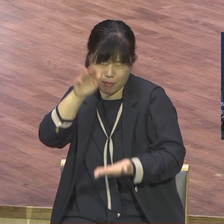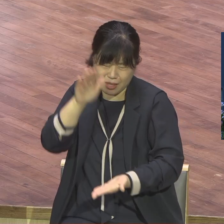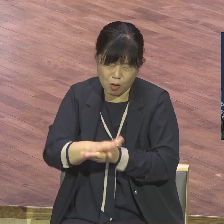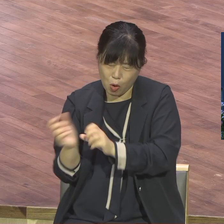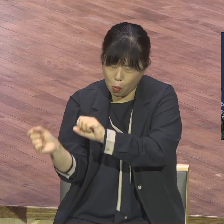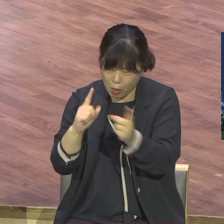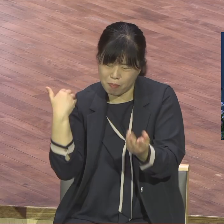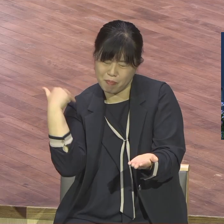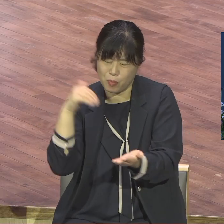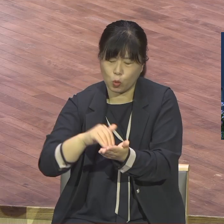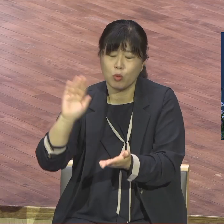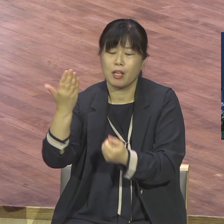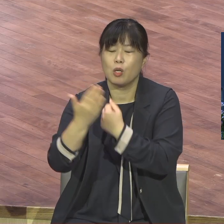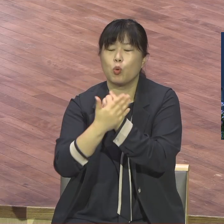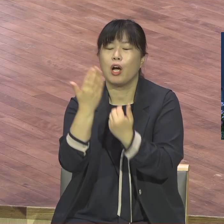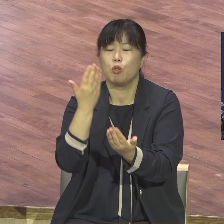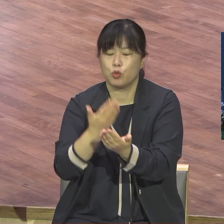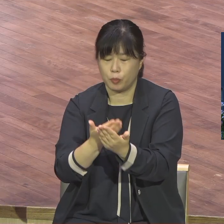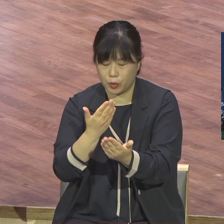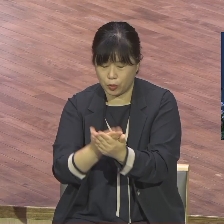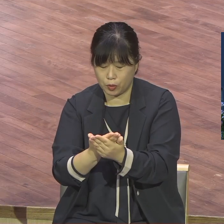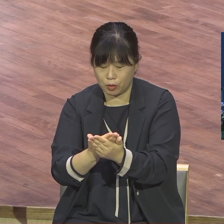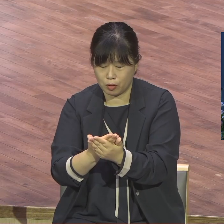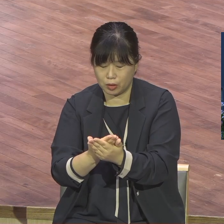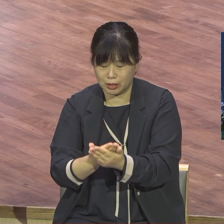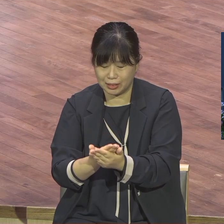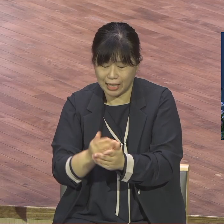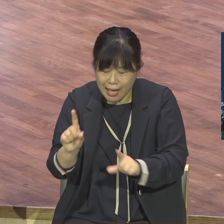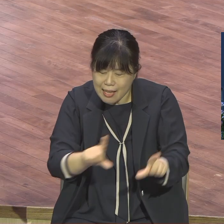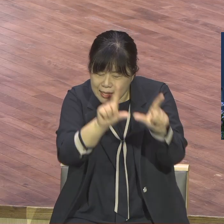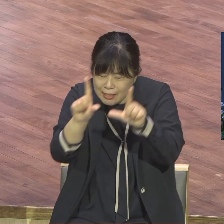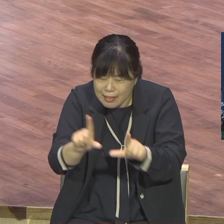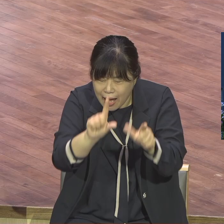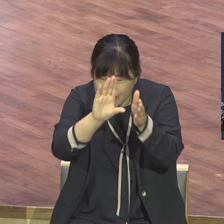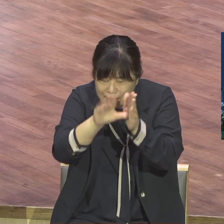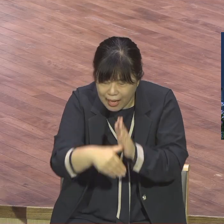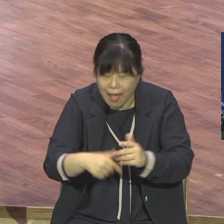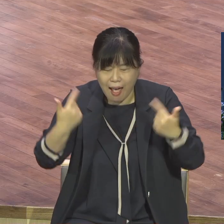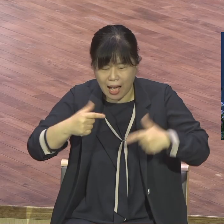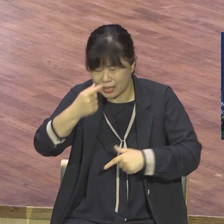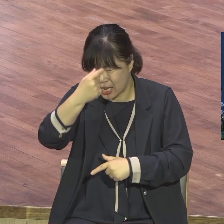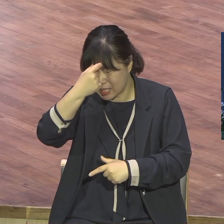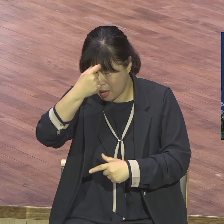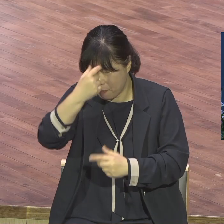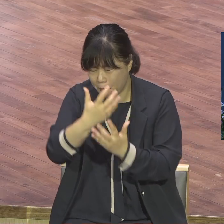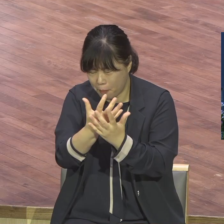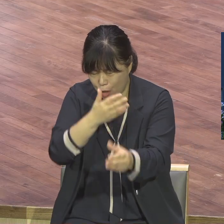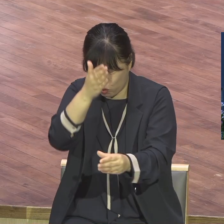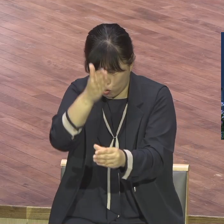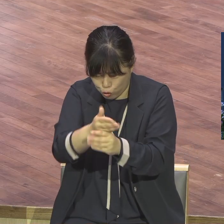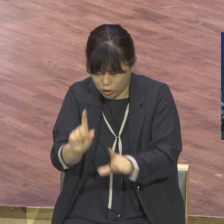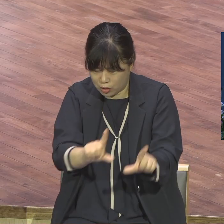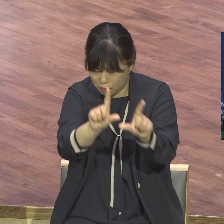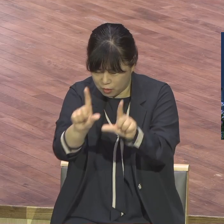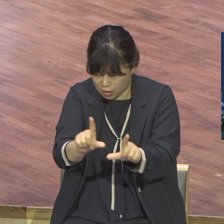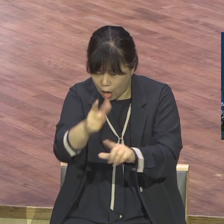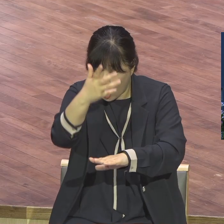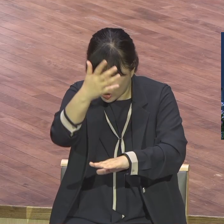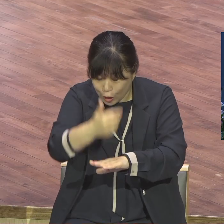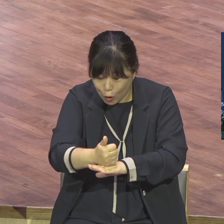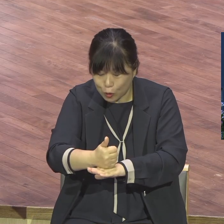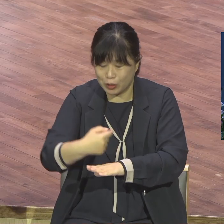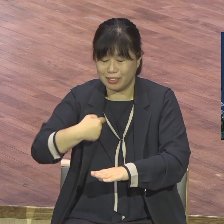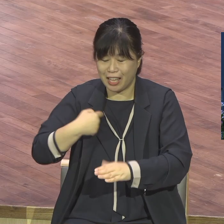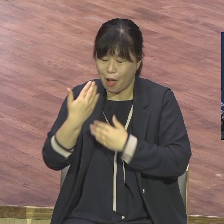주시옵시고 모든 삶의 24시가 예배가 되게 하여 주옵소서. 그래서 모든 것